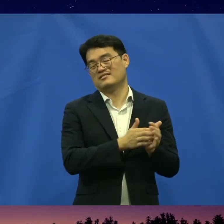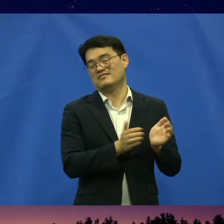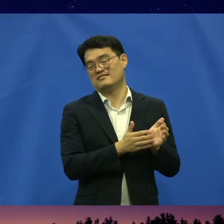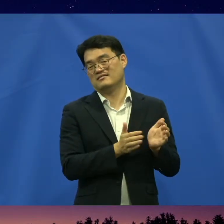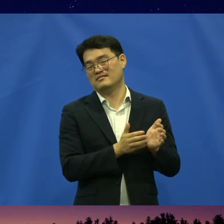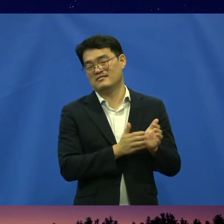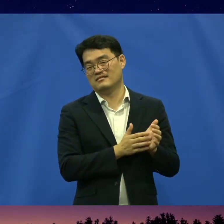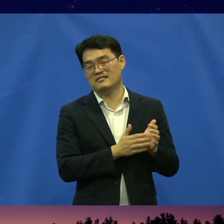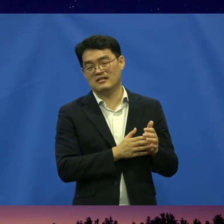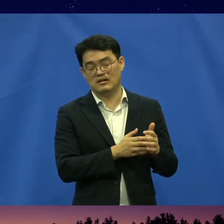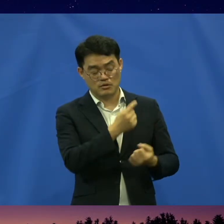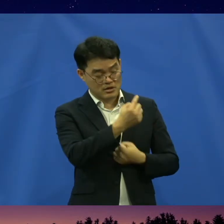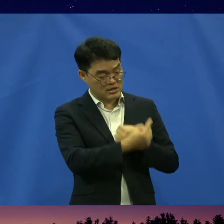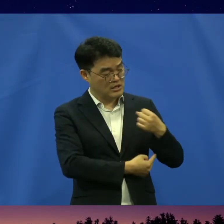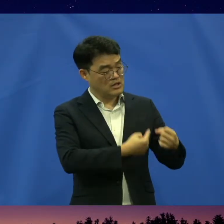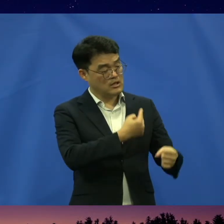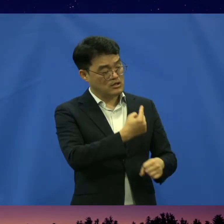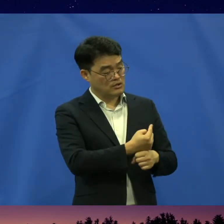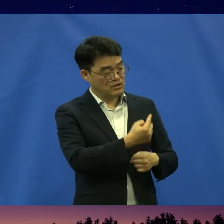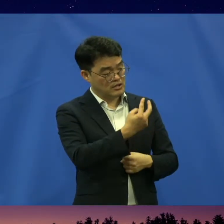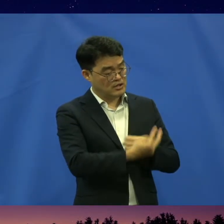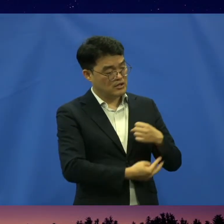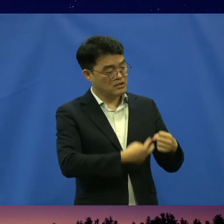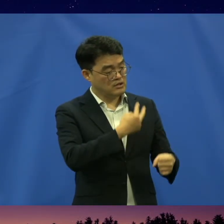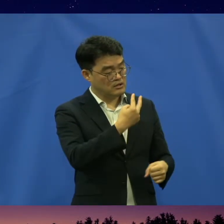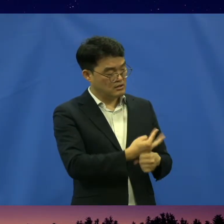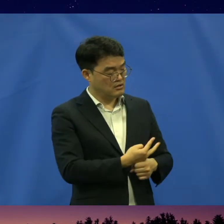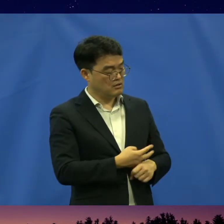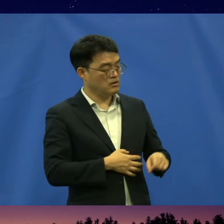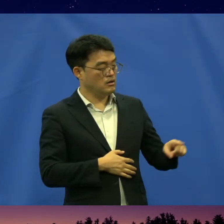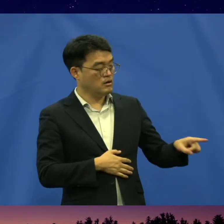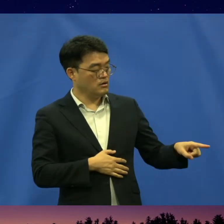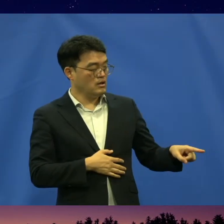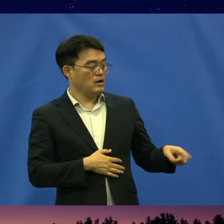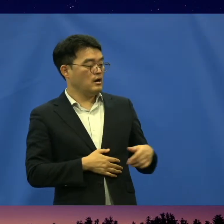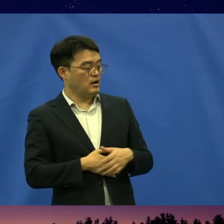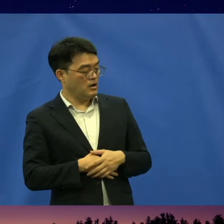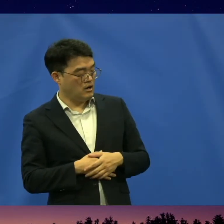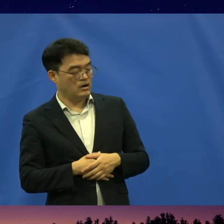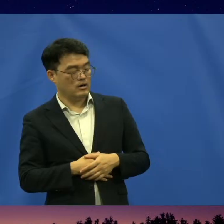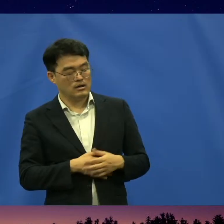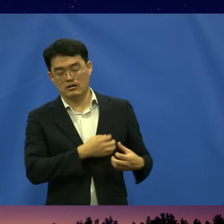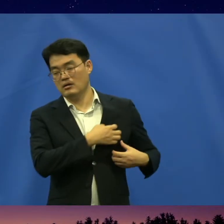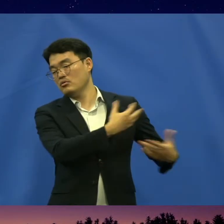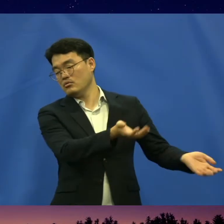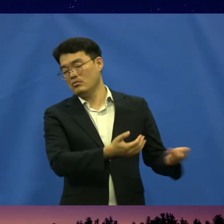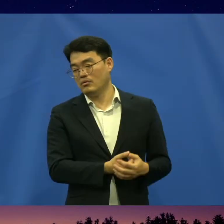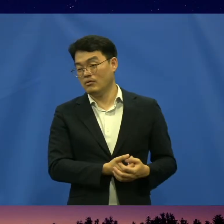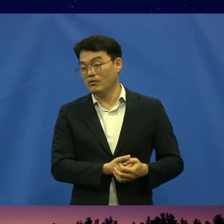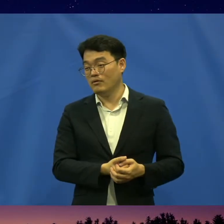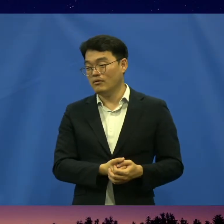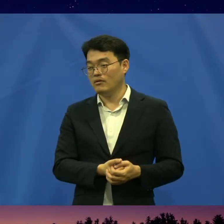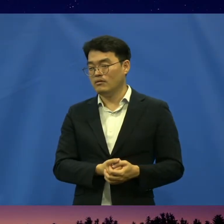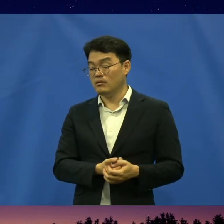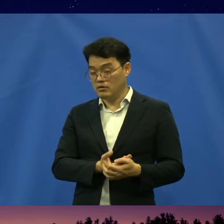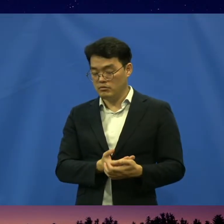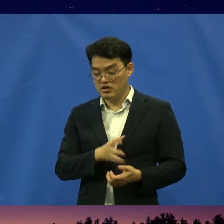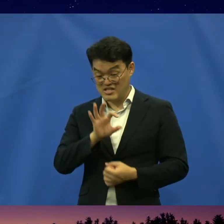근데 막 10년 동안 계속, 그건 내가 대단하다는 얘기예요. 아무 얘기나 그렇게 하지 않아요.